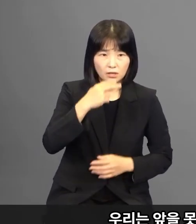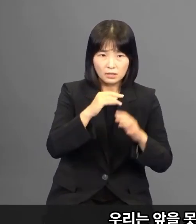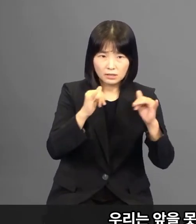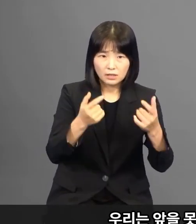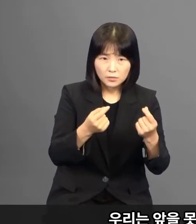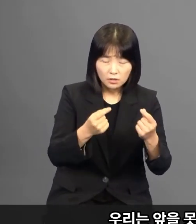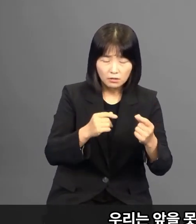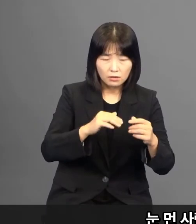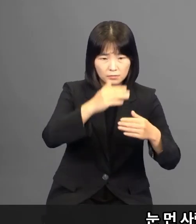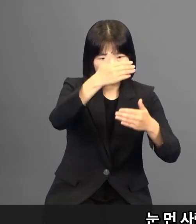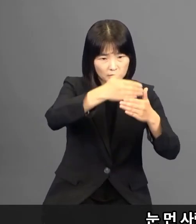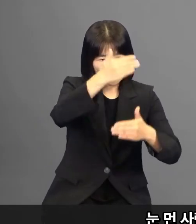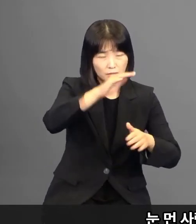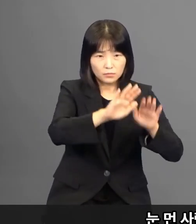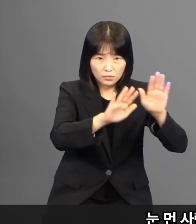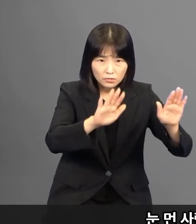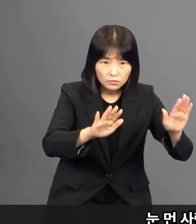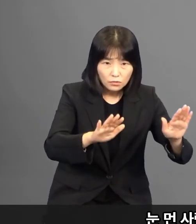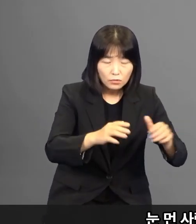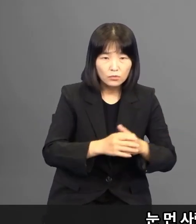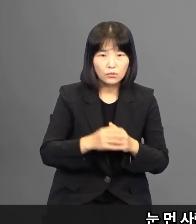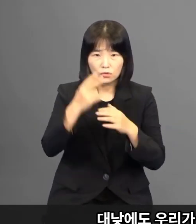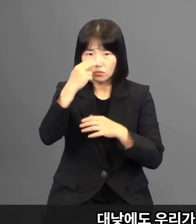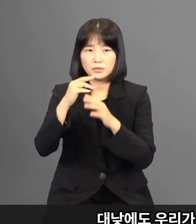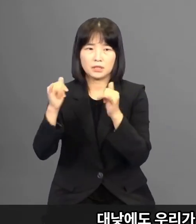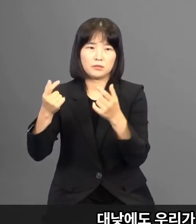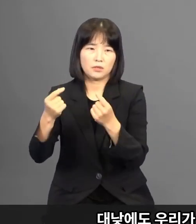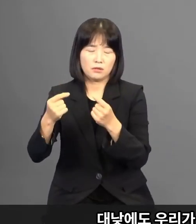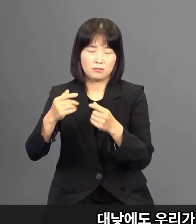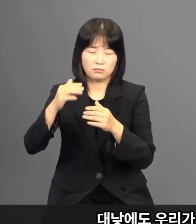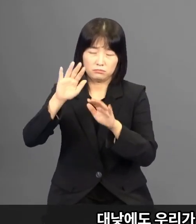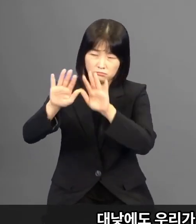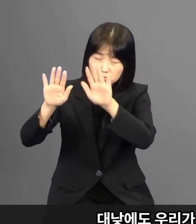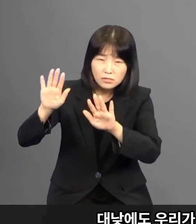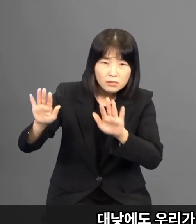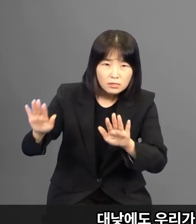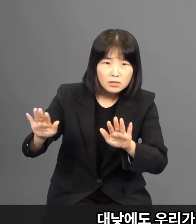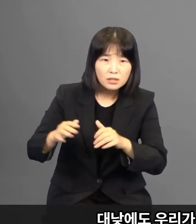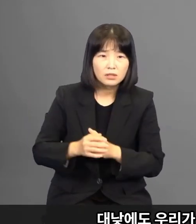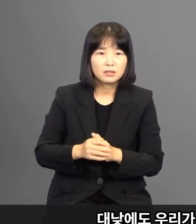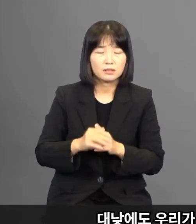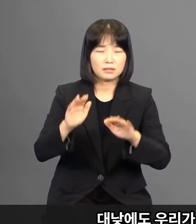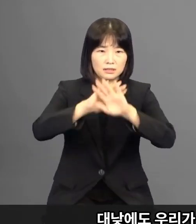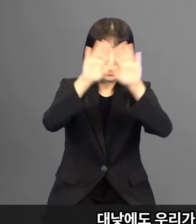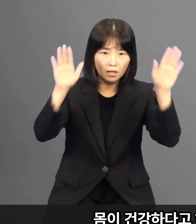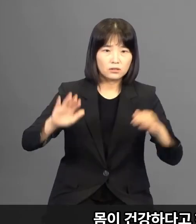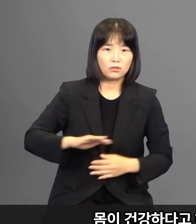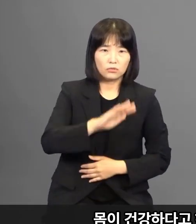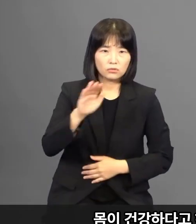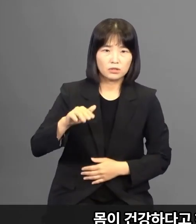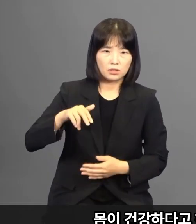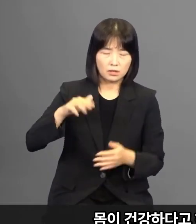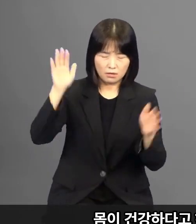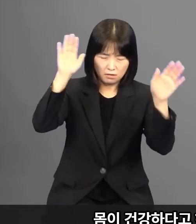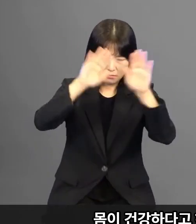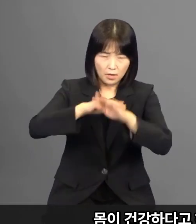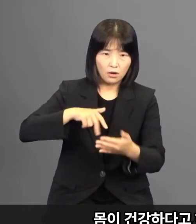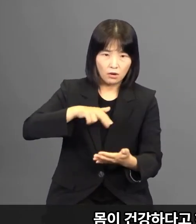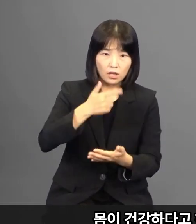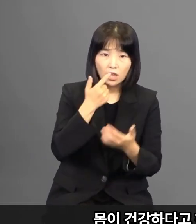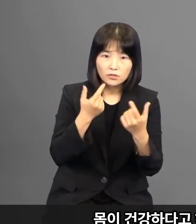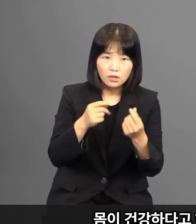담을 더듬고 눈먼 사람처럼 더듬고 다닌다. 대낮에도 우리가 밤길을 걸을 때처럼 넘어지니 몸이 건강하다고